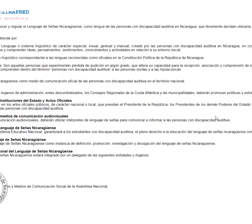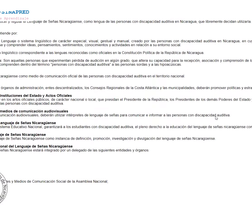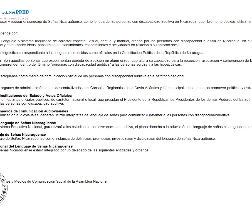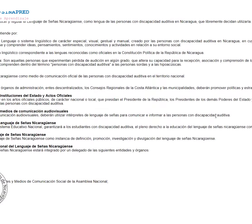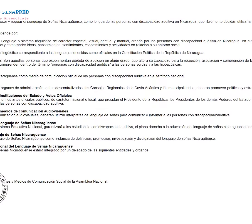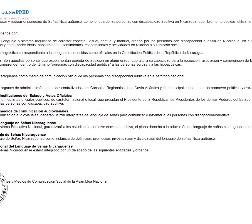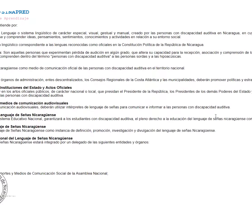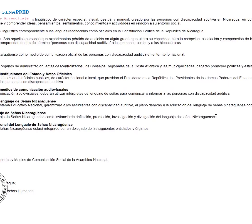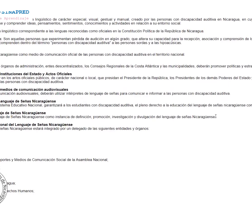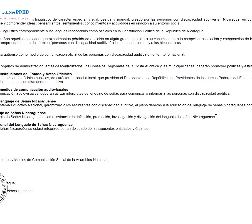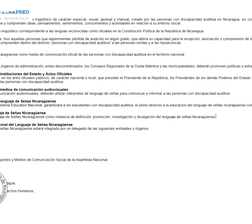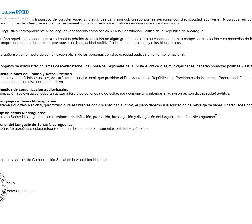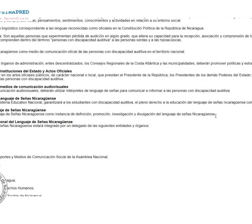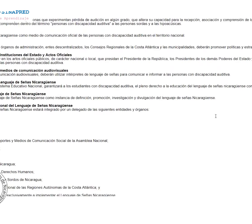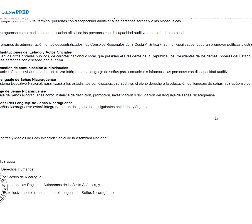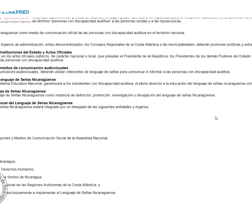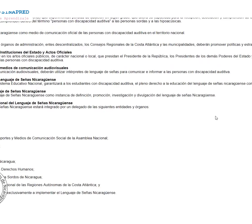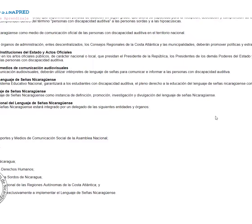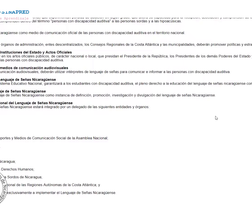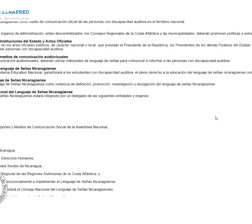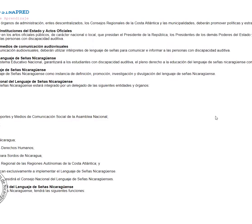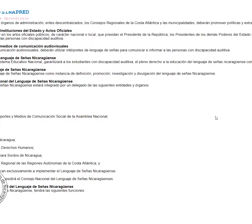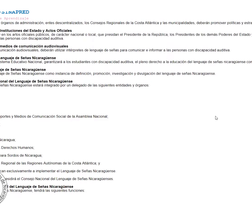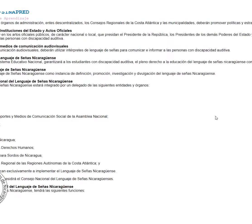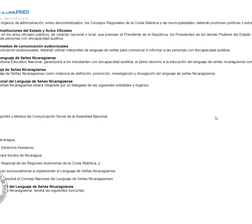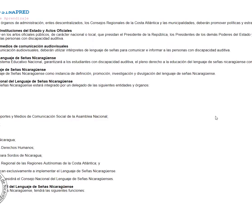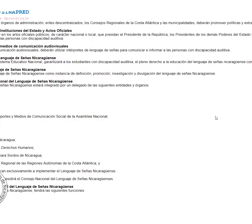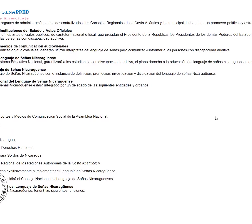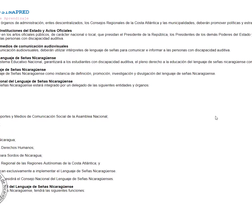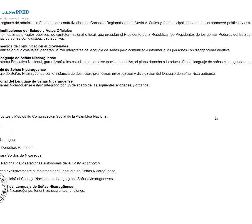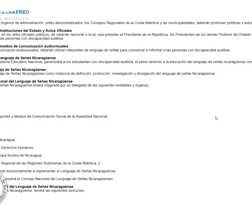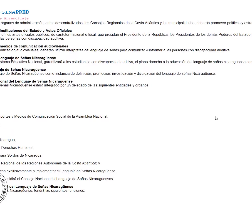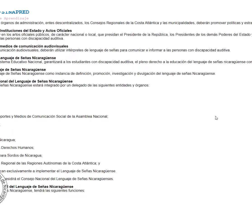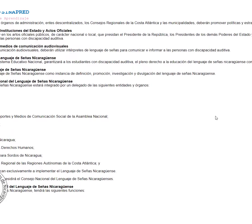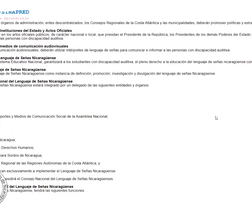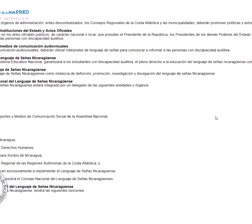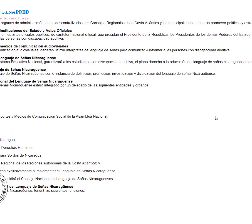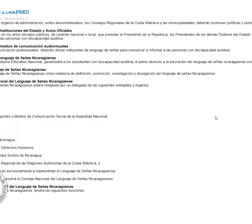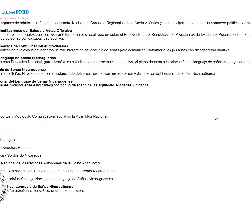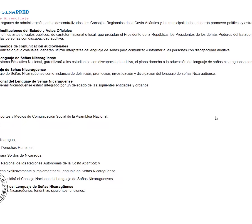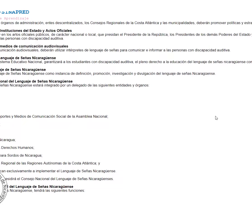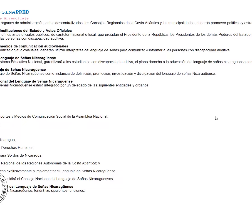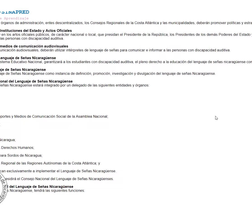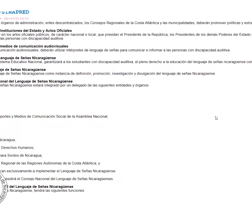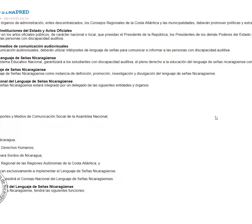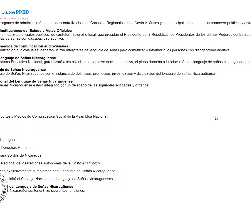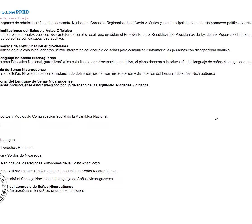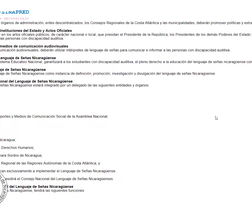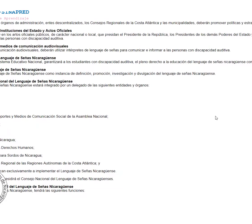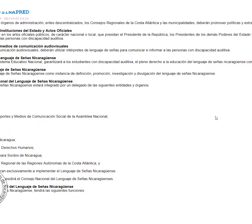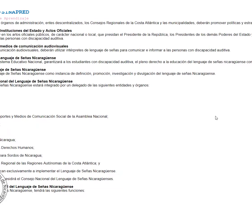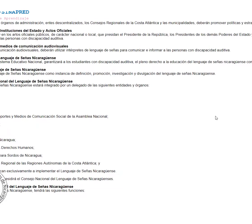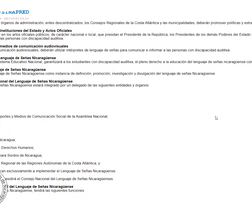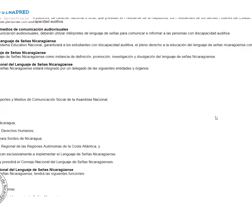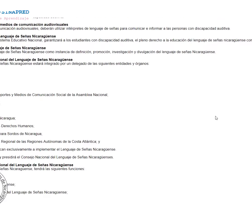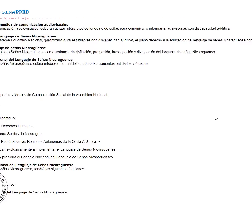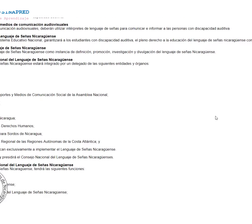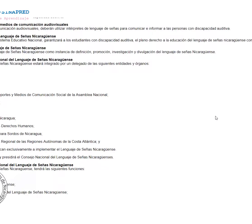a través de la publicación en la Gaceta, nos ha permitido ejercer que todas las personas pues